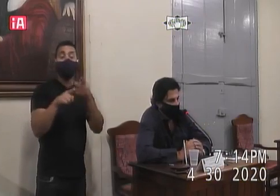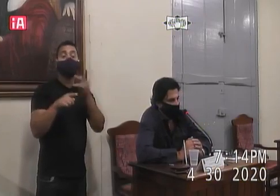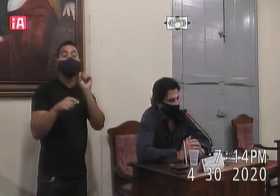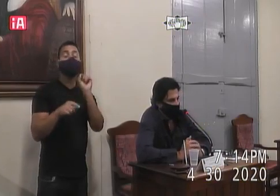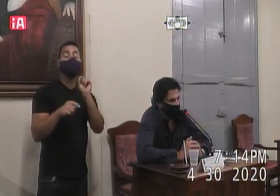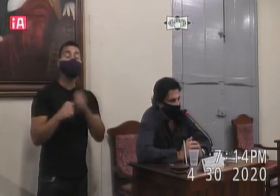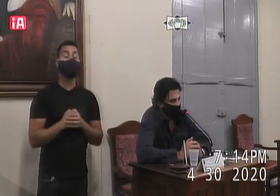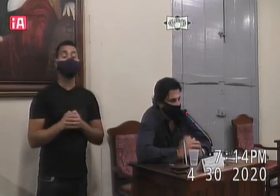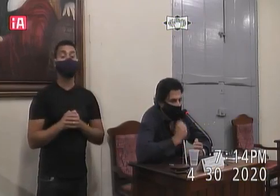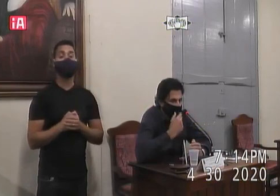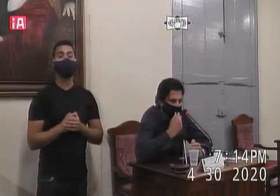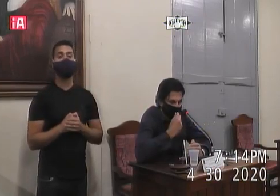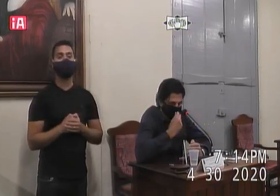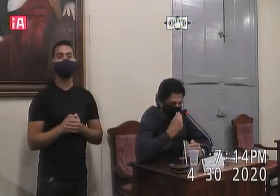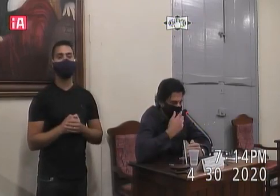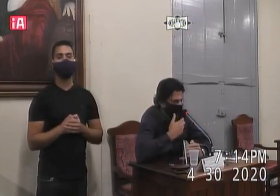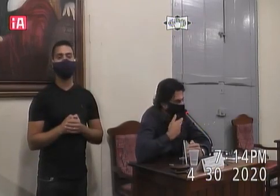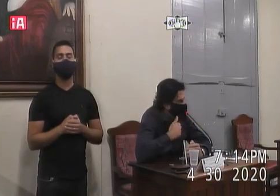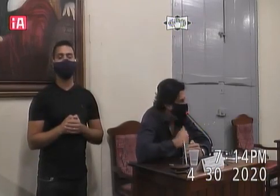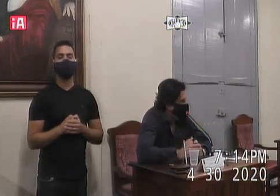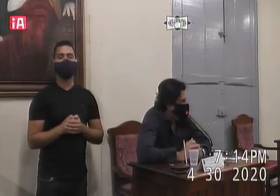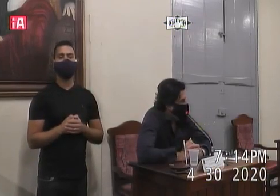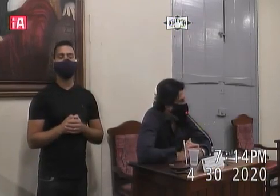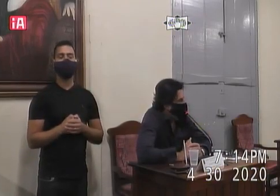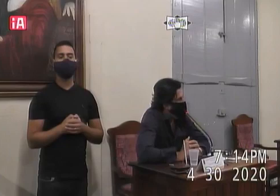dizer da minha esperança